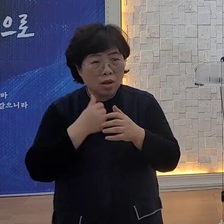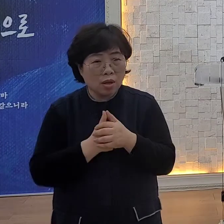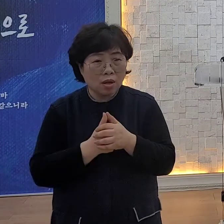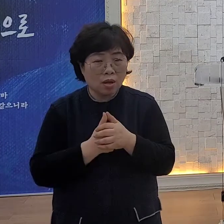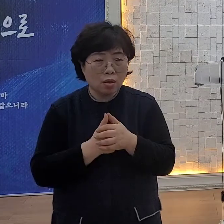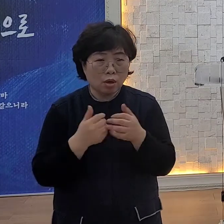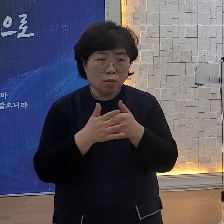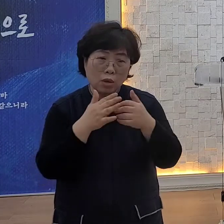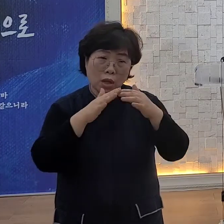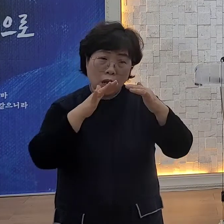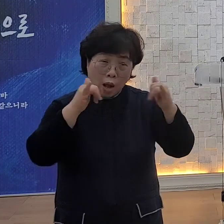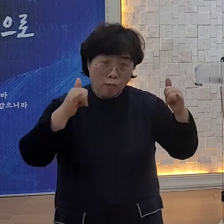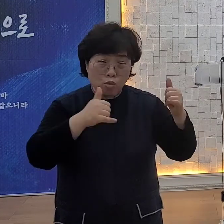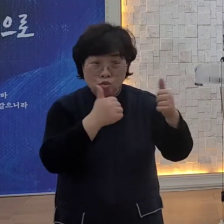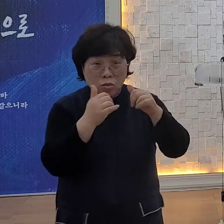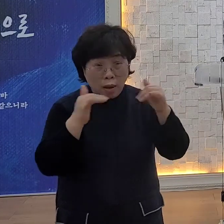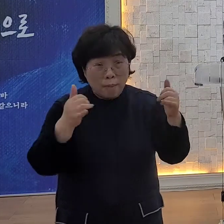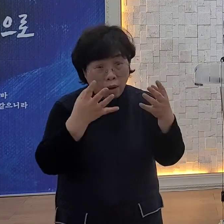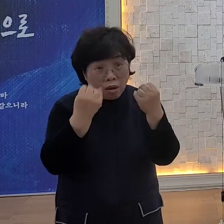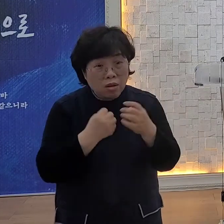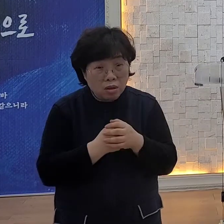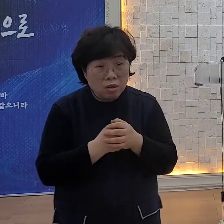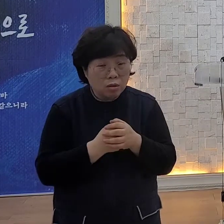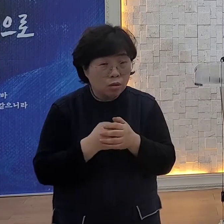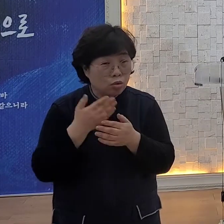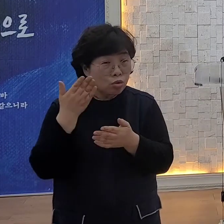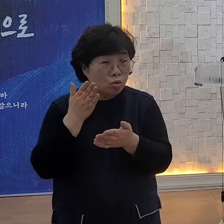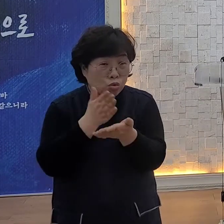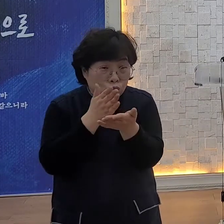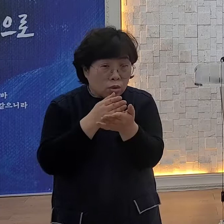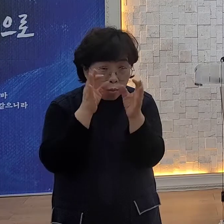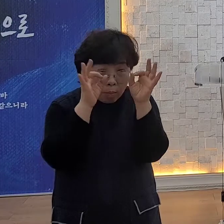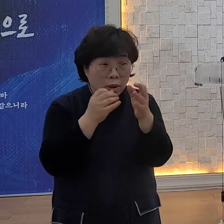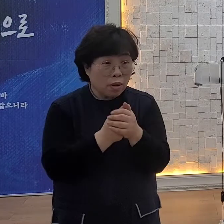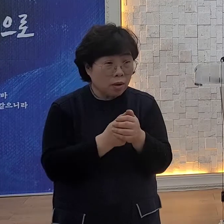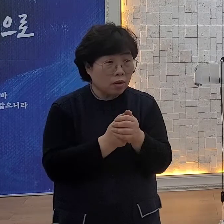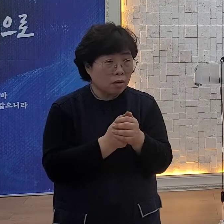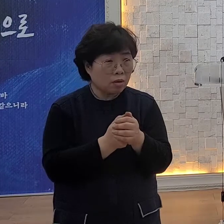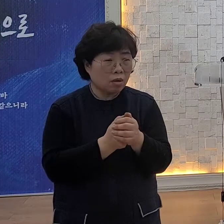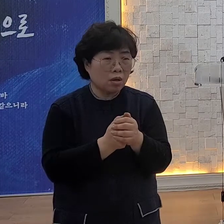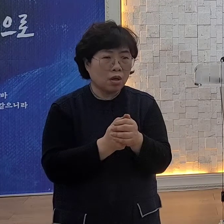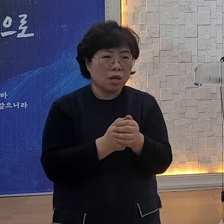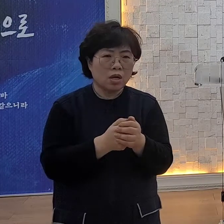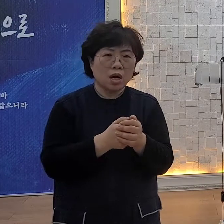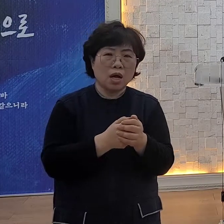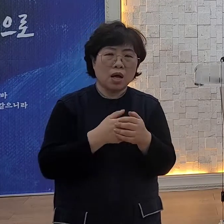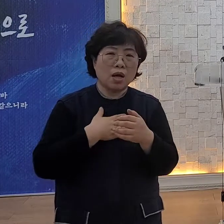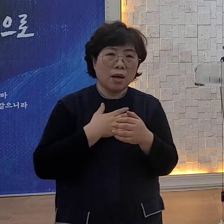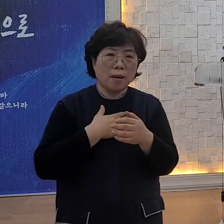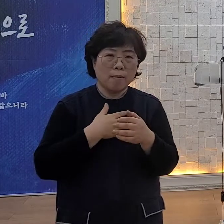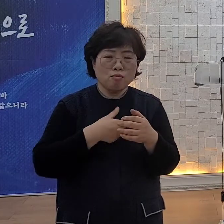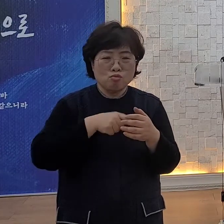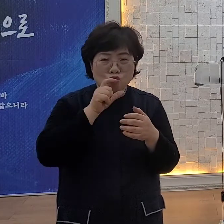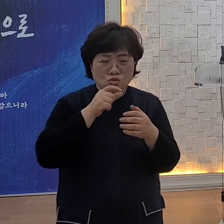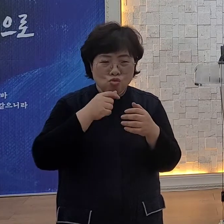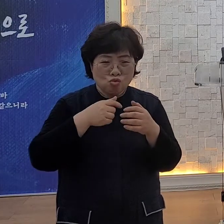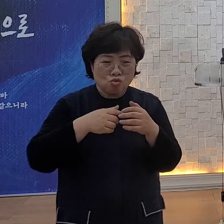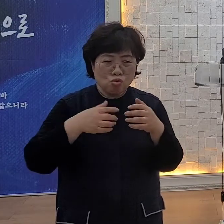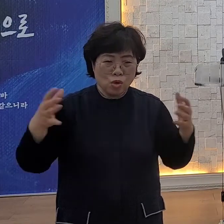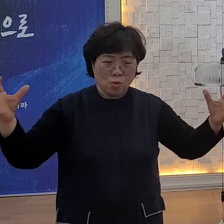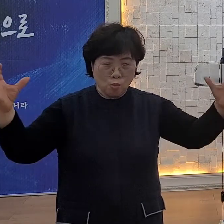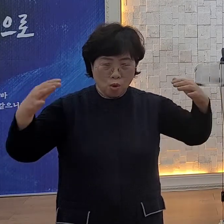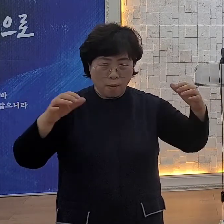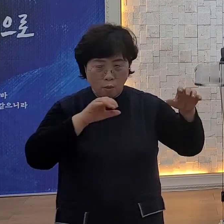이런데 죽었다 그러잖아요. 그게 그 사람들이 안 나오고 싶어 안 나온 게 아닙니다. 얼마나 물살이 빠르고 막 급류가 심한지 절대로 못